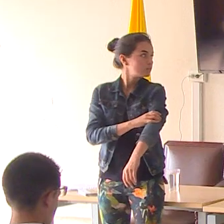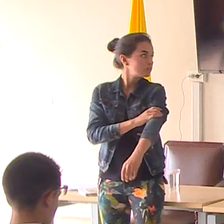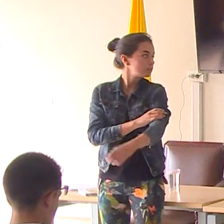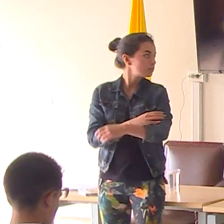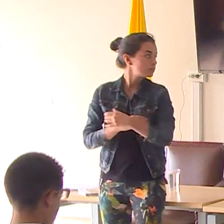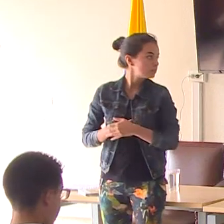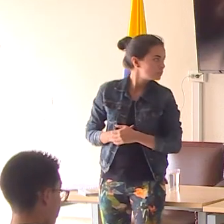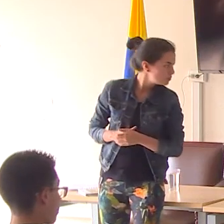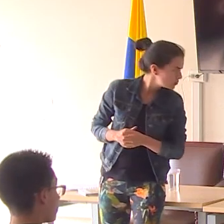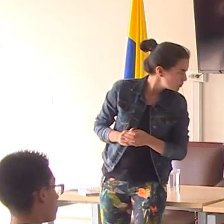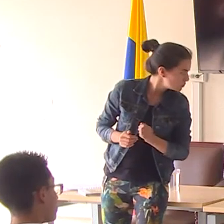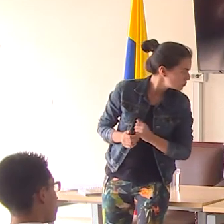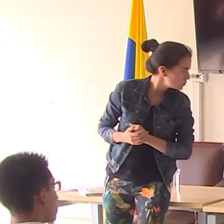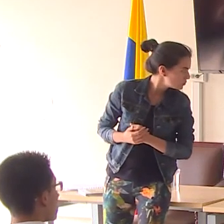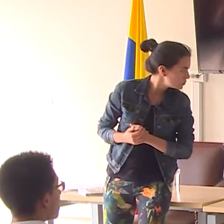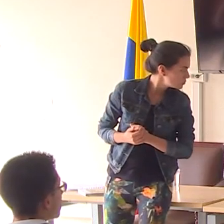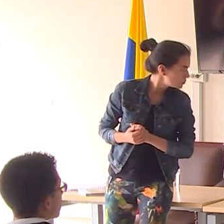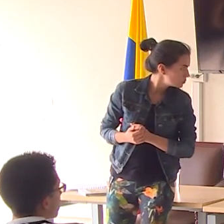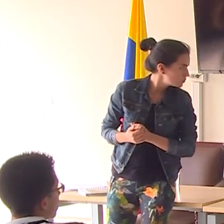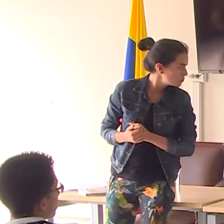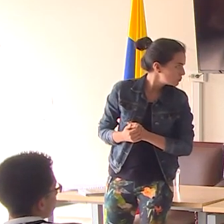estos son los suelos